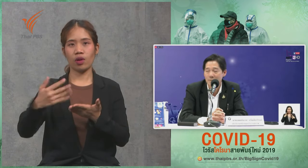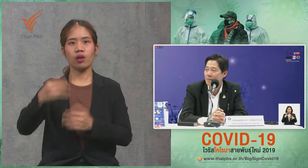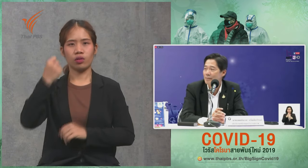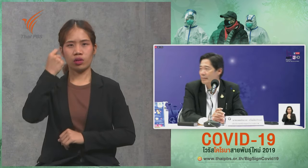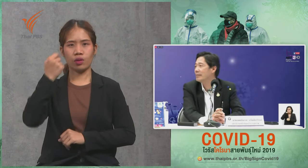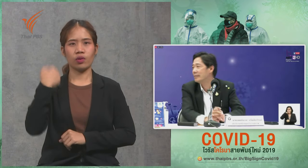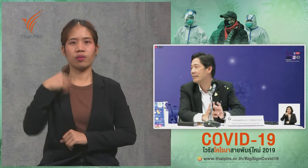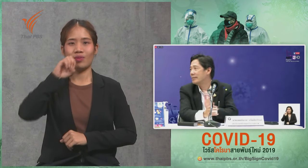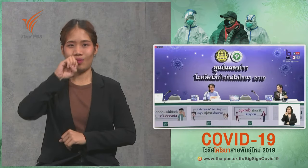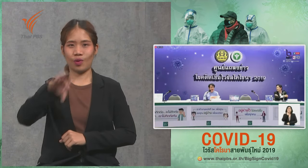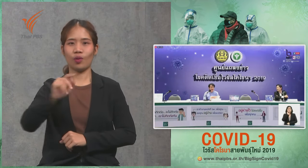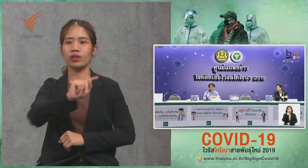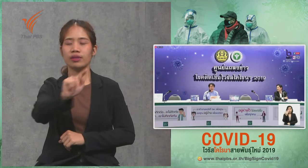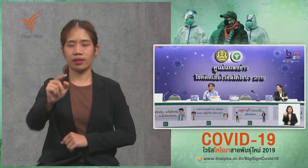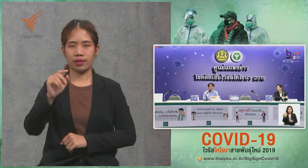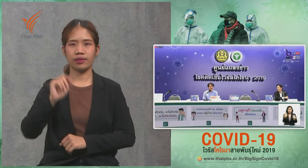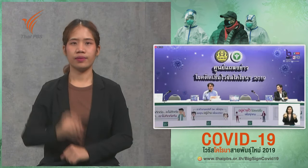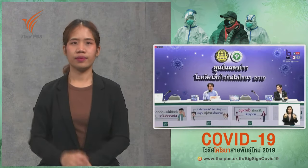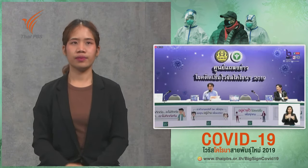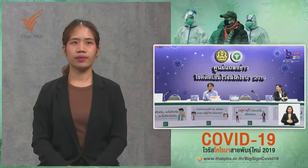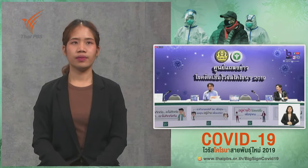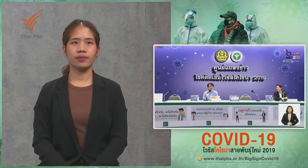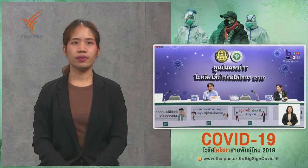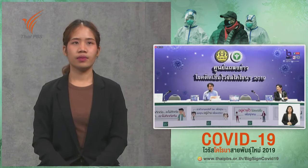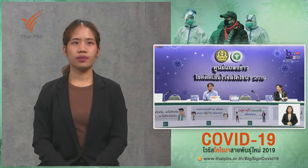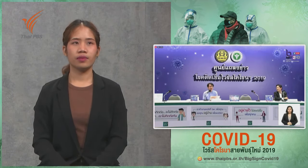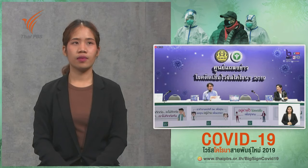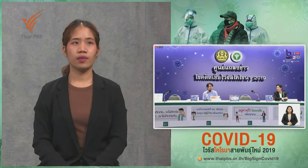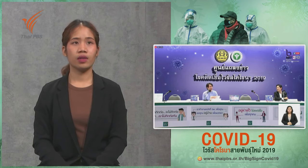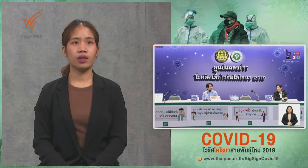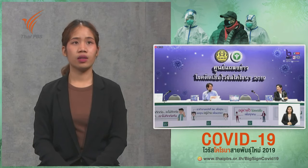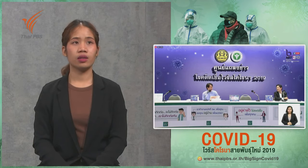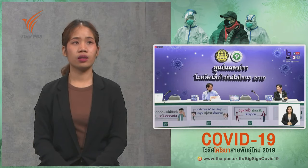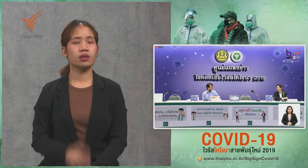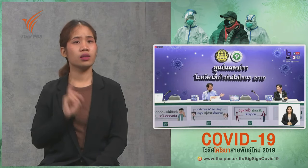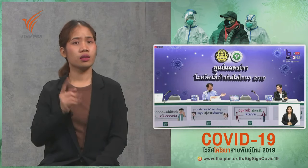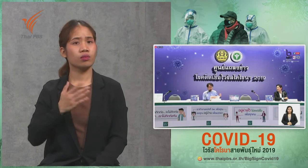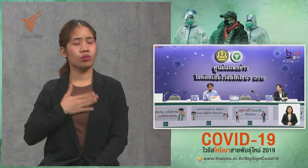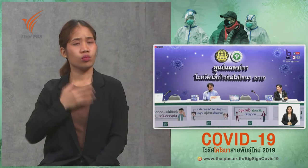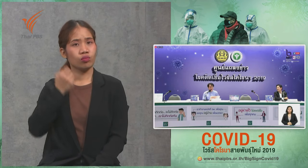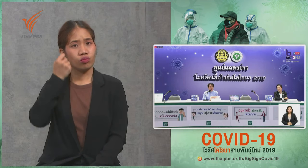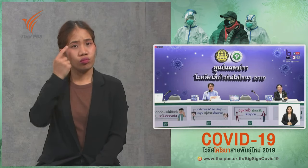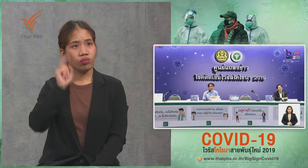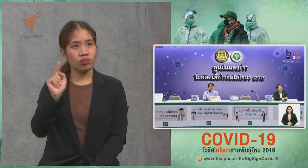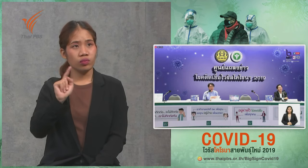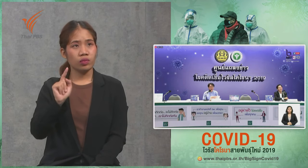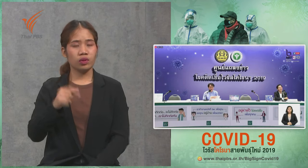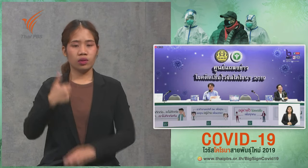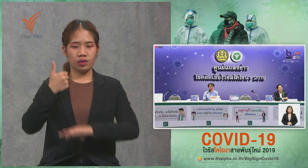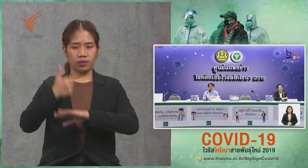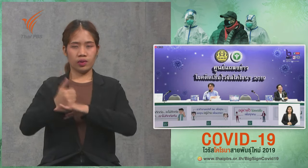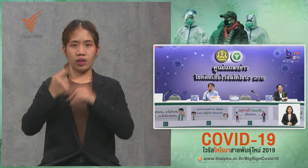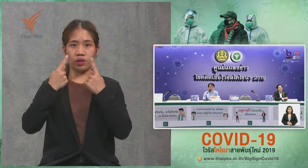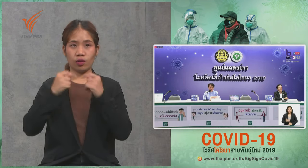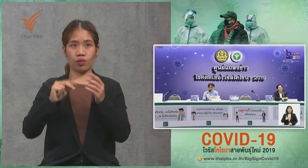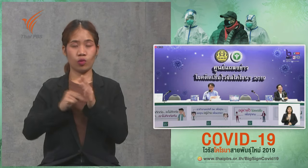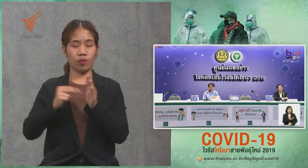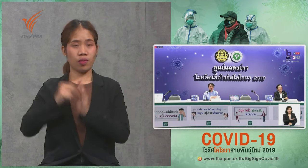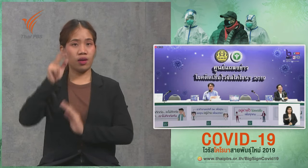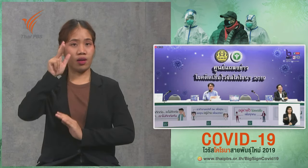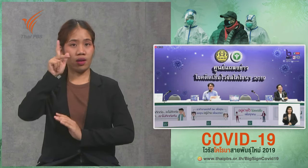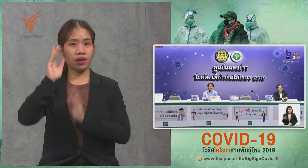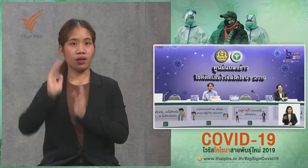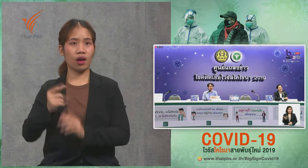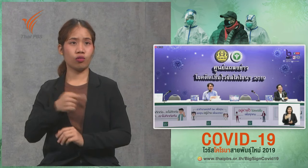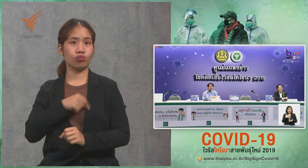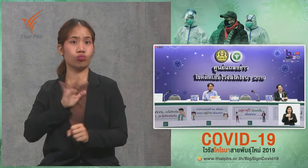ที่ครับ ครับจริงๆผมเข้าใจว่าคำถามที่ท่านนายกรัฐมนตรีตอบนี่ผู้สื่อข่าวคง